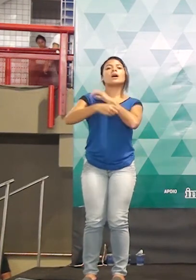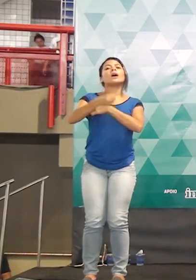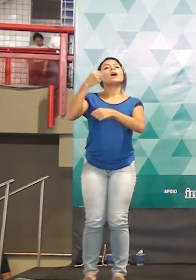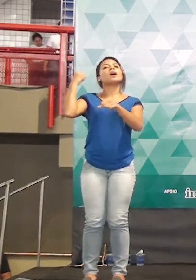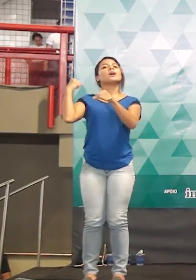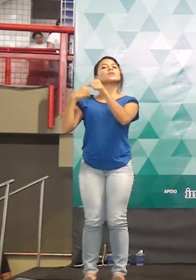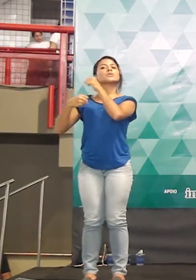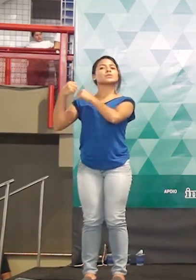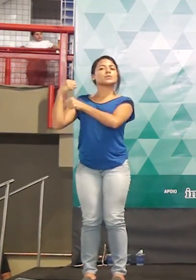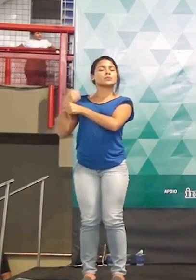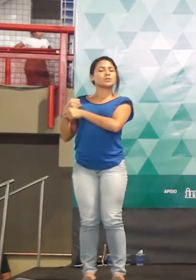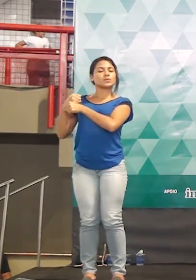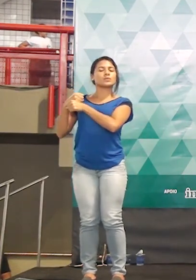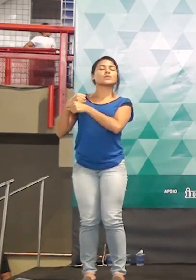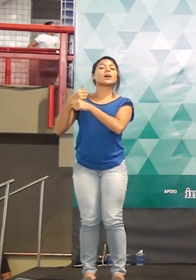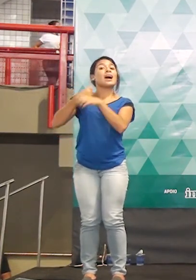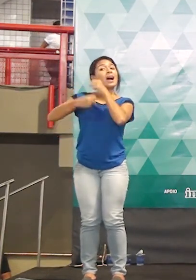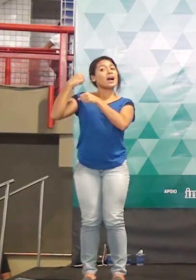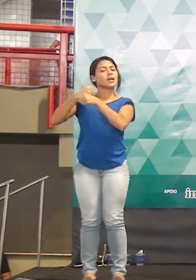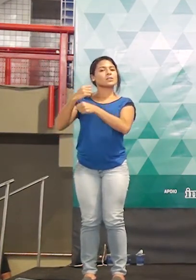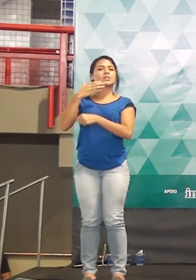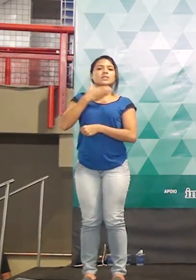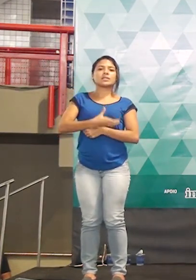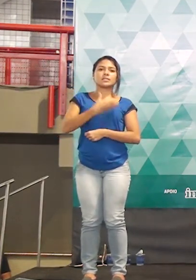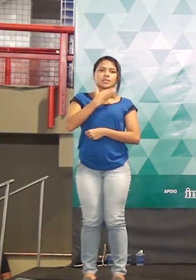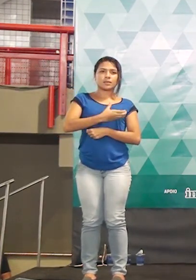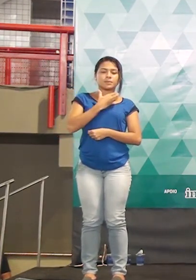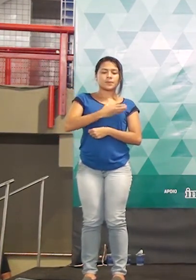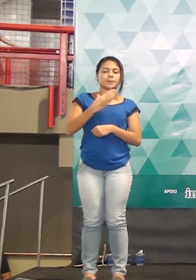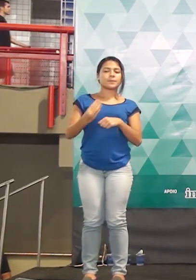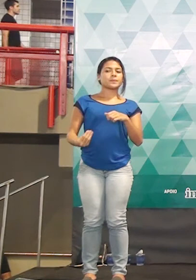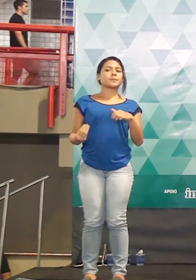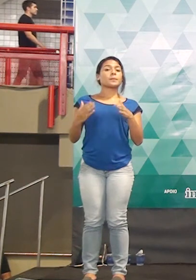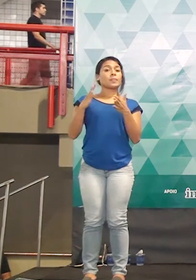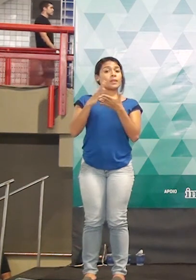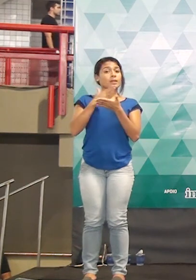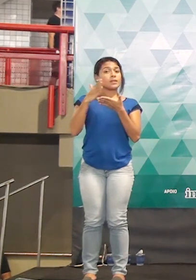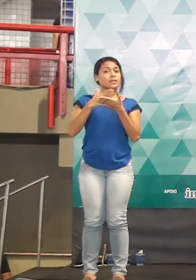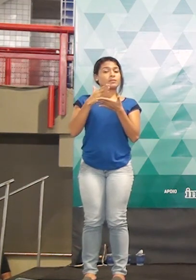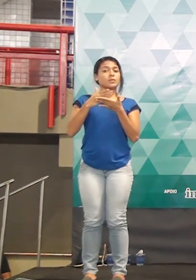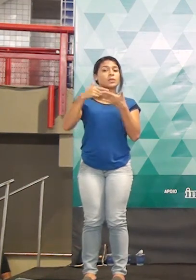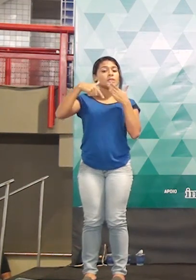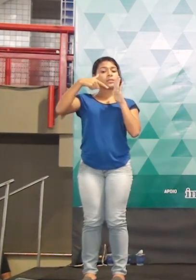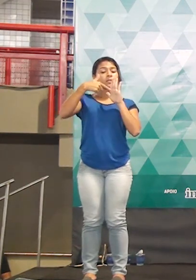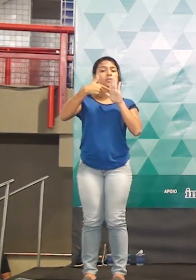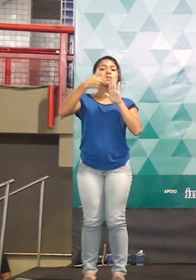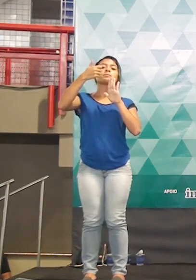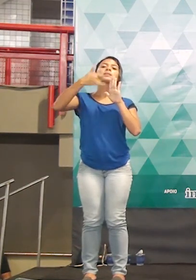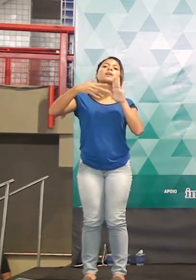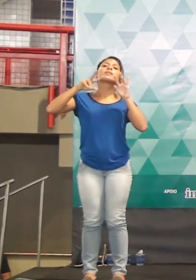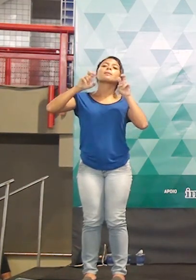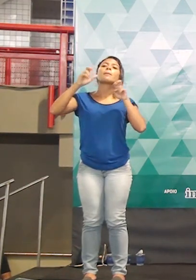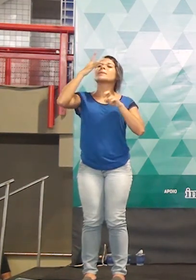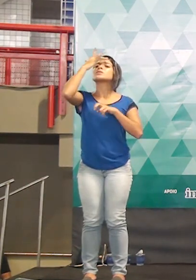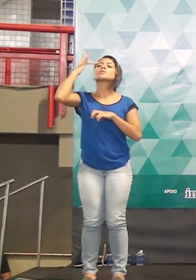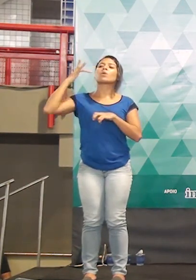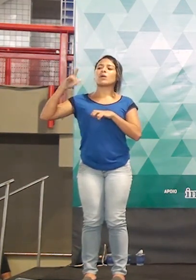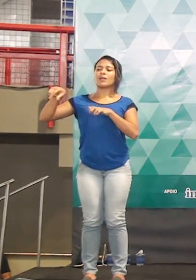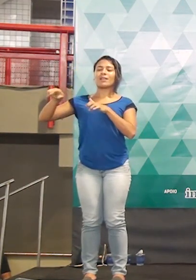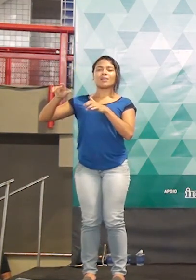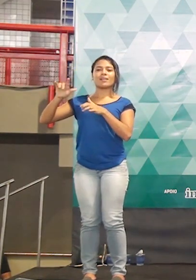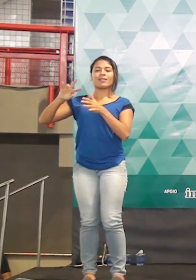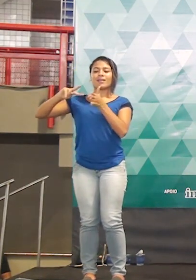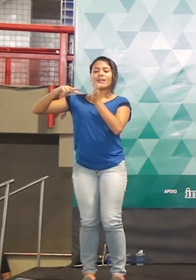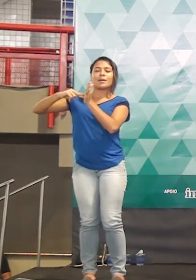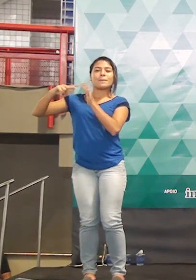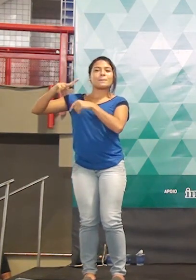em janeiro, que é Um Estranho Bate à Porta, que ele fala sobre os refugiados da Síria. O estranho